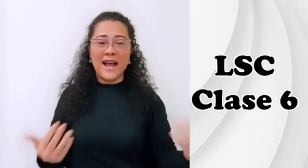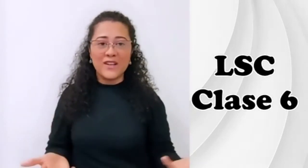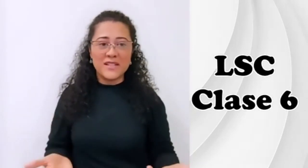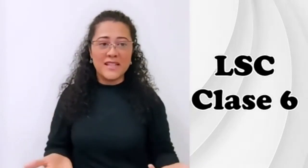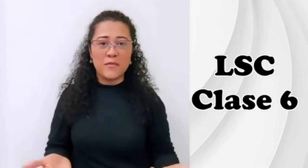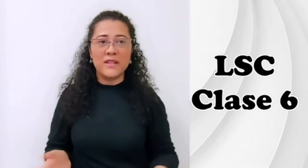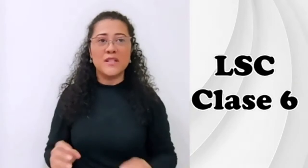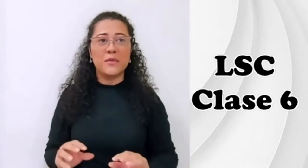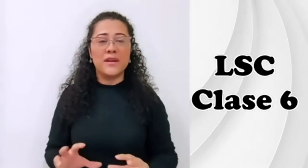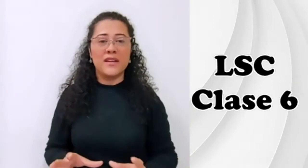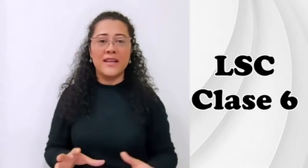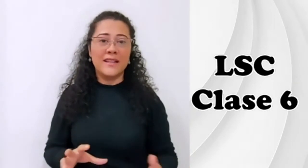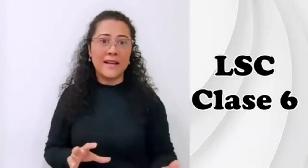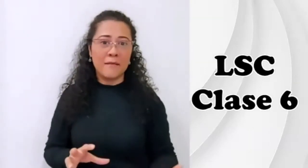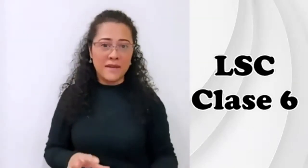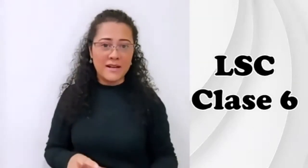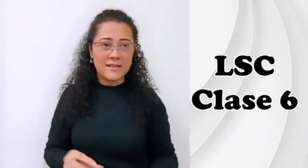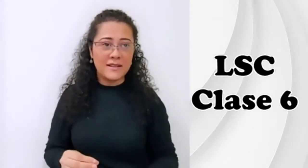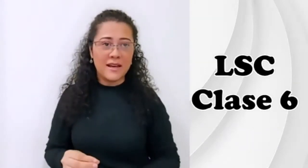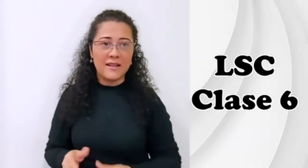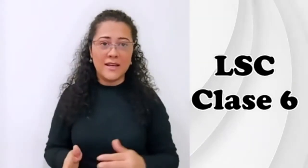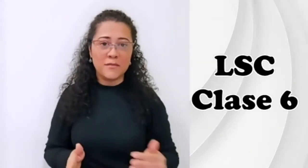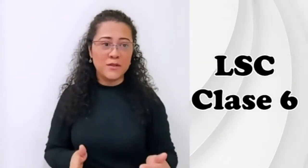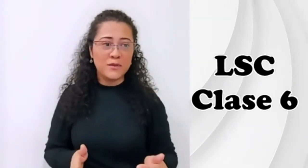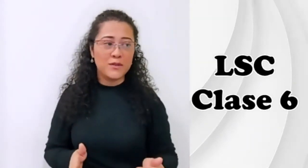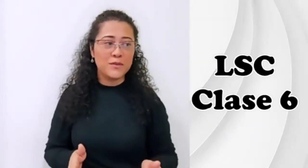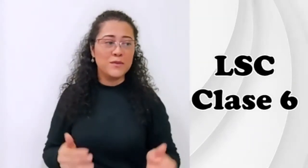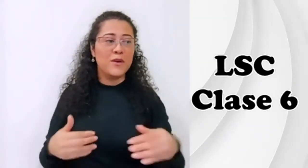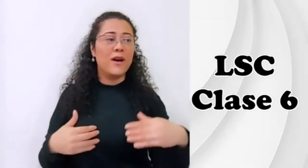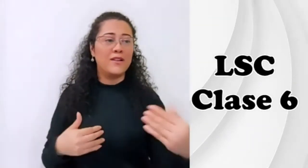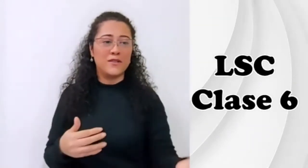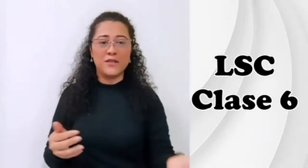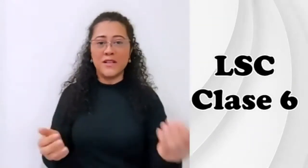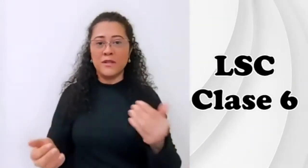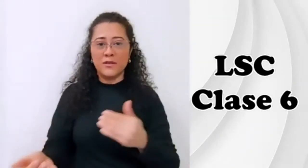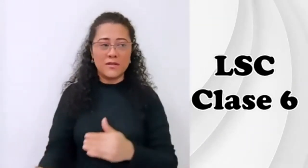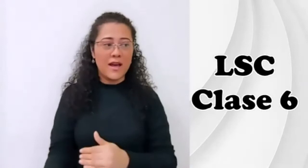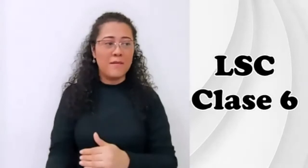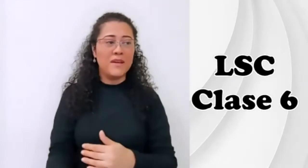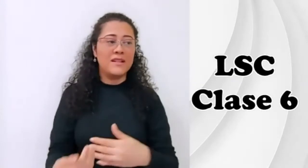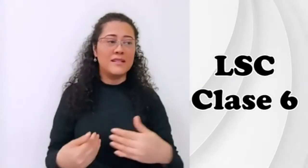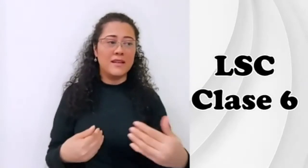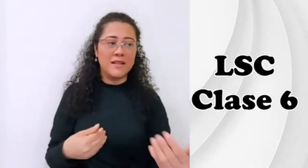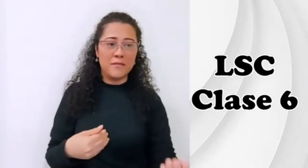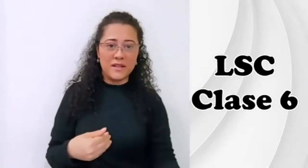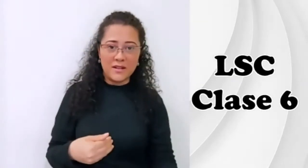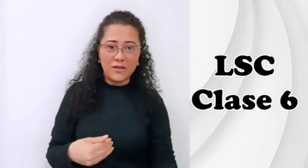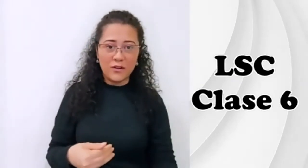varios intérpretes pueden intercambiarse a 10 minutos uno, a los otros 10 minutos cambian y sigue interpretando el